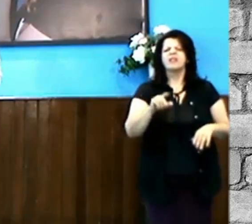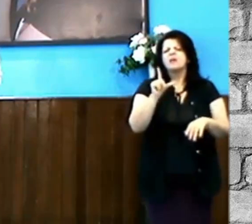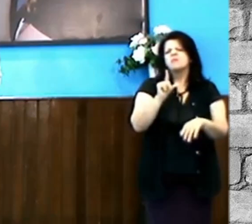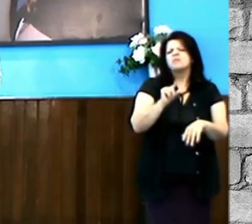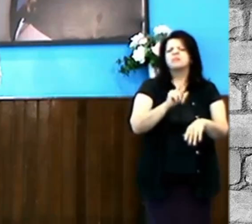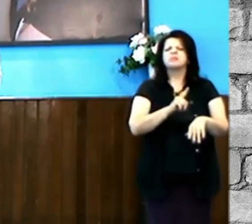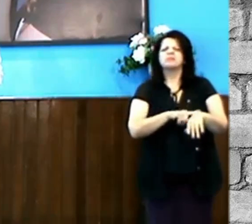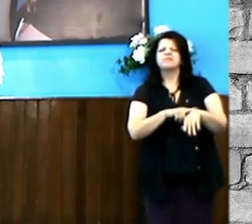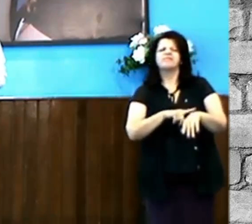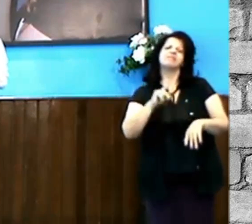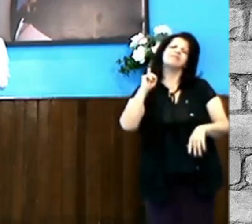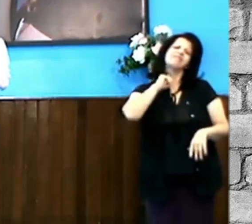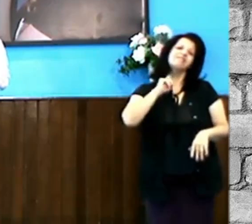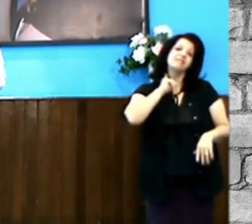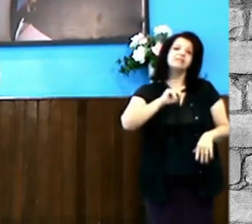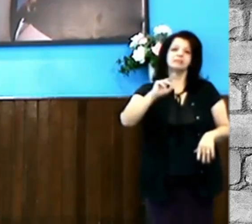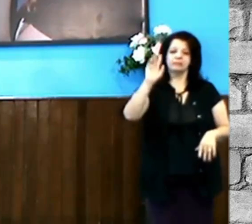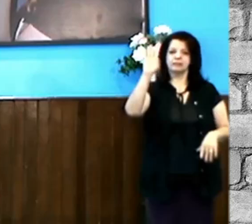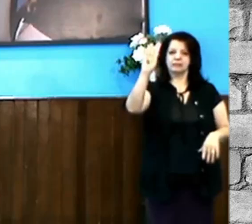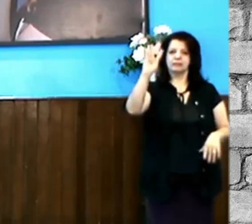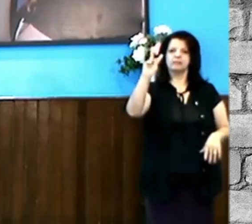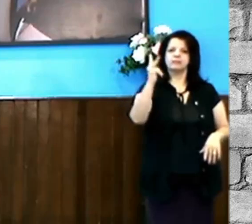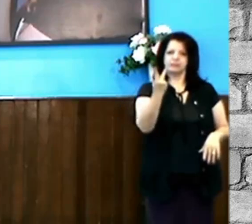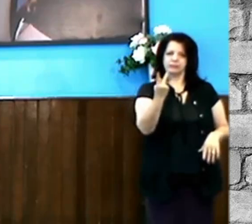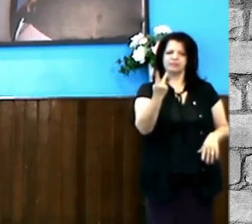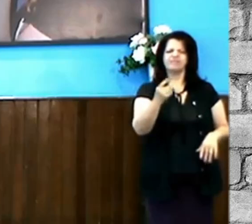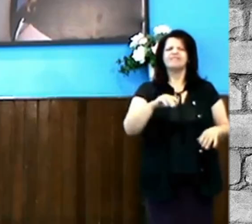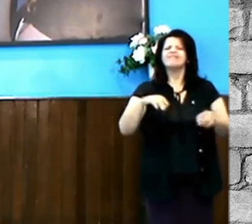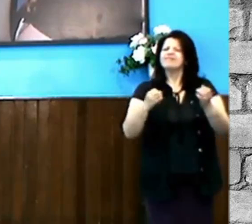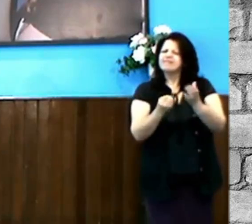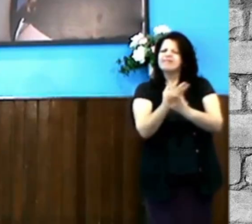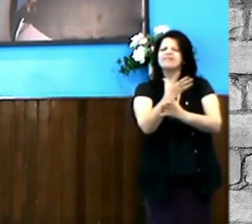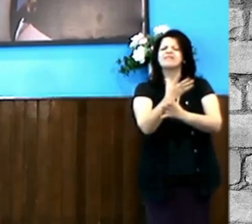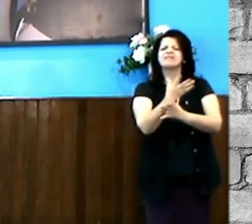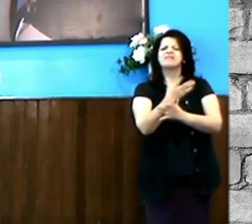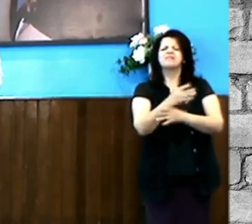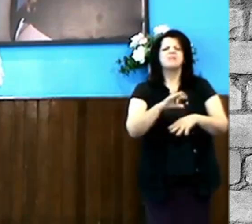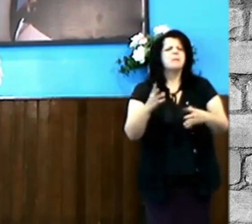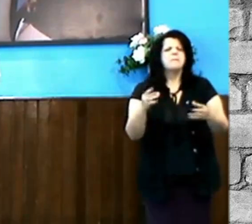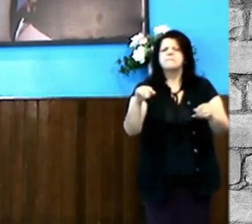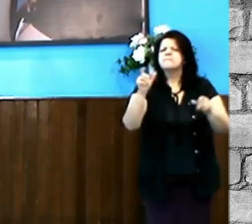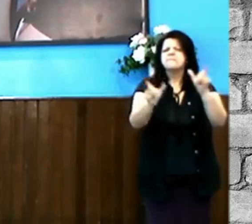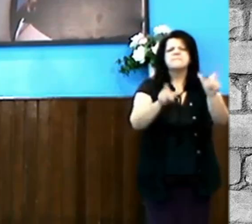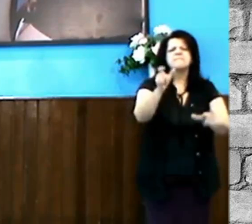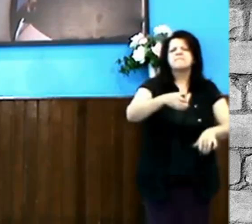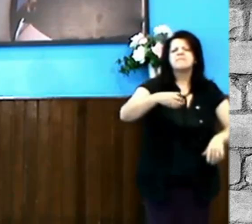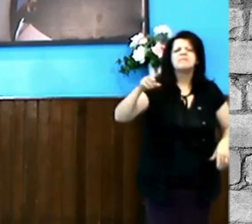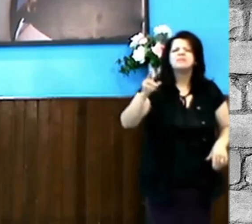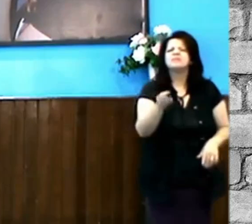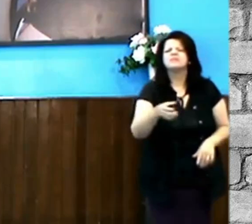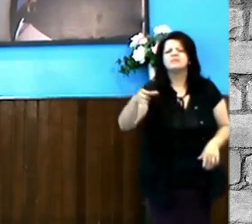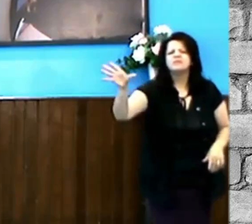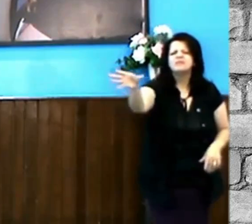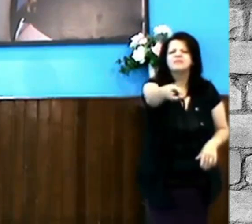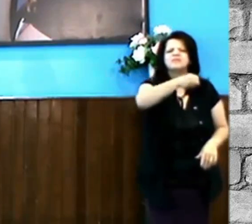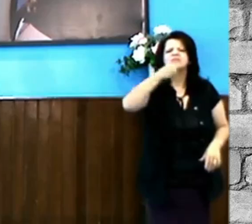Horizonte, aconteceu um caso de uma intoxicação geral em uma série de pessoas que consumiram uma